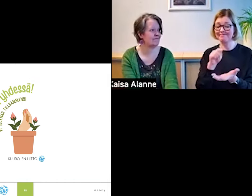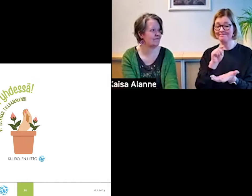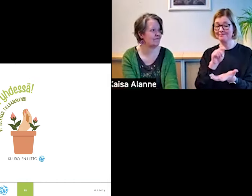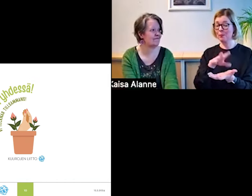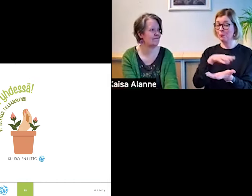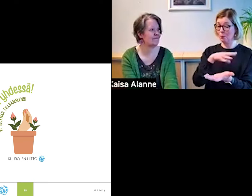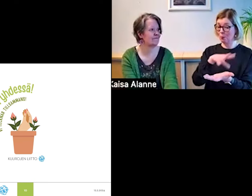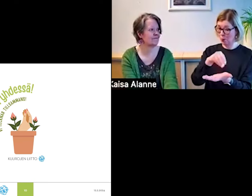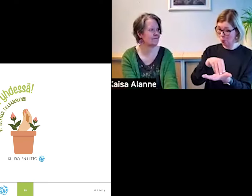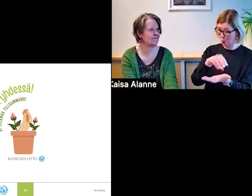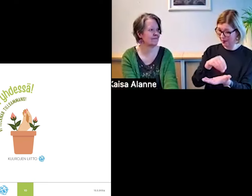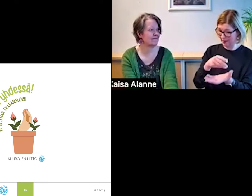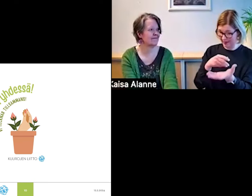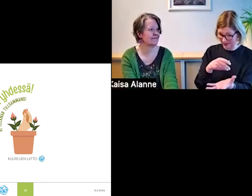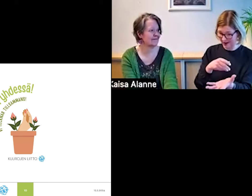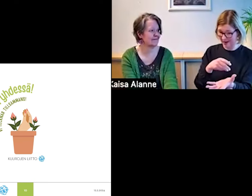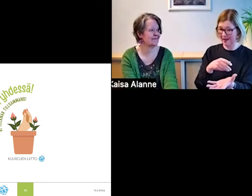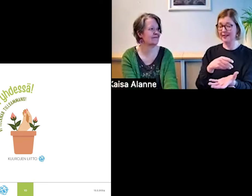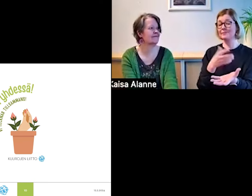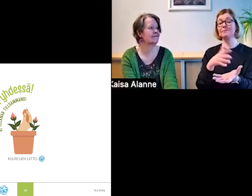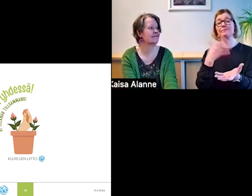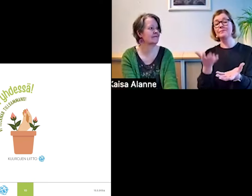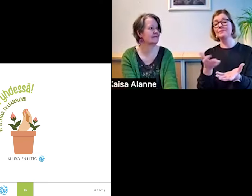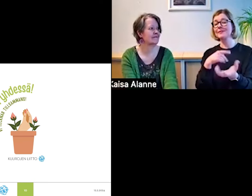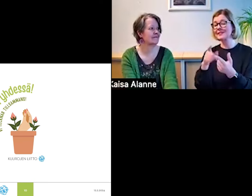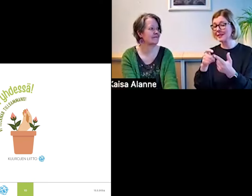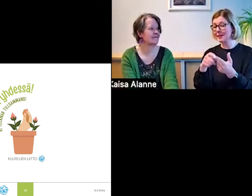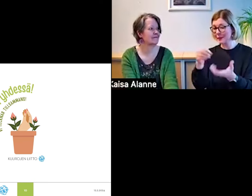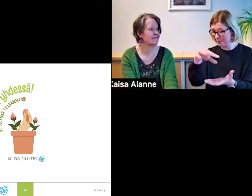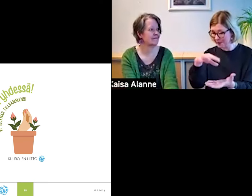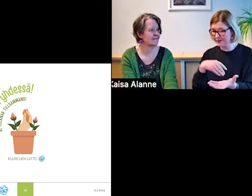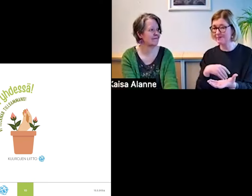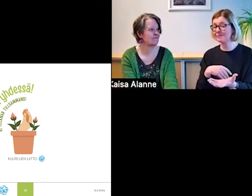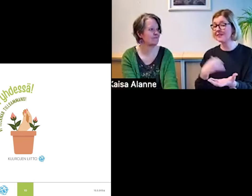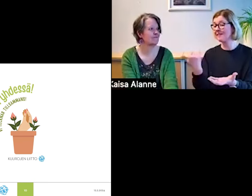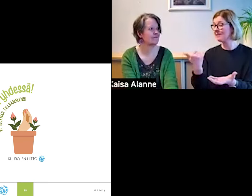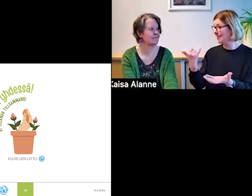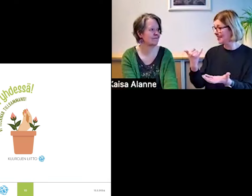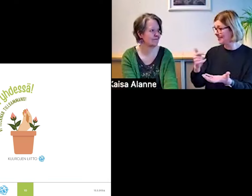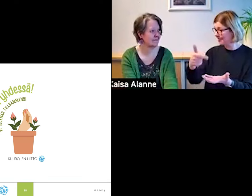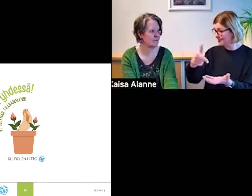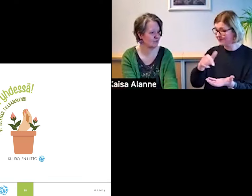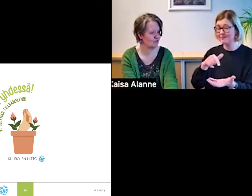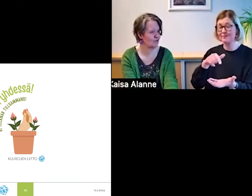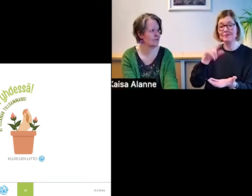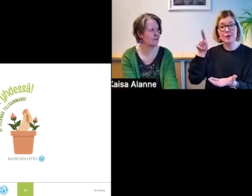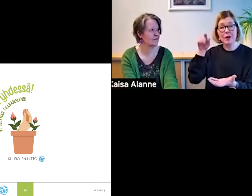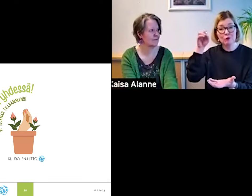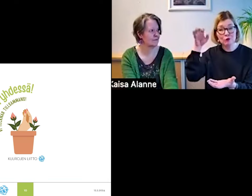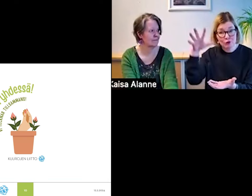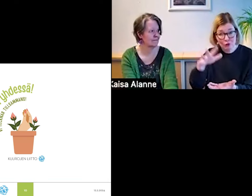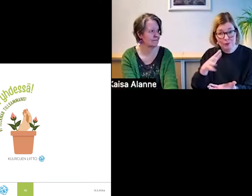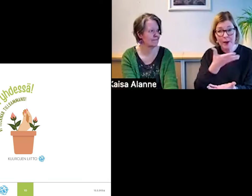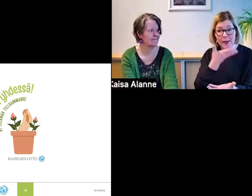Eli tähän tarvitsemme multaa, tarvitsemme siemeniä,